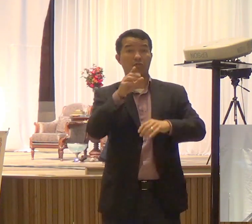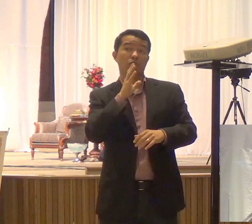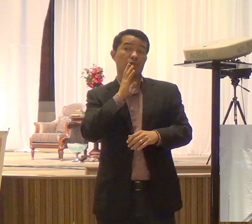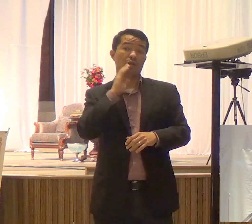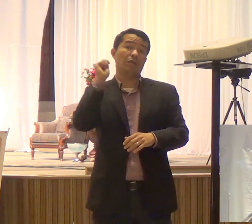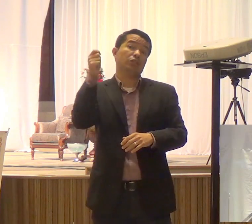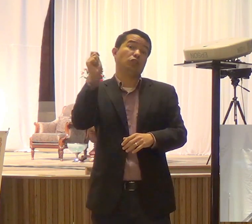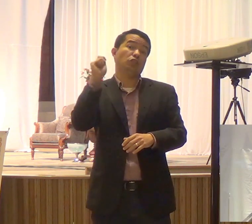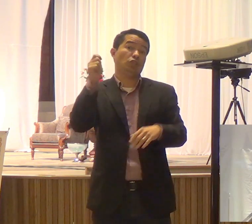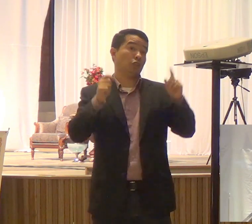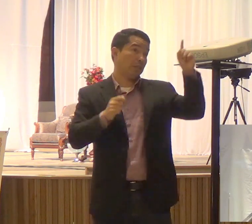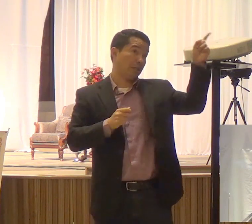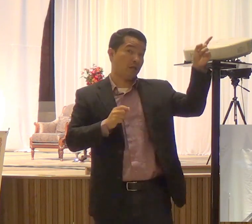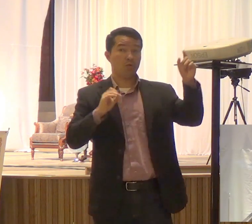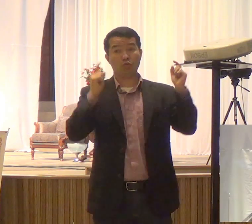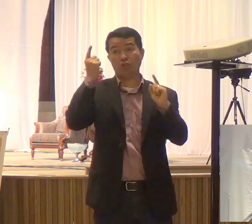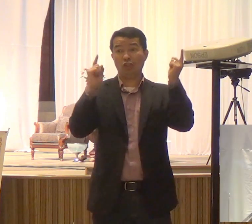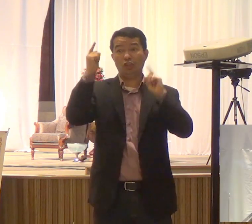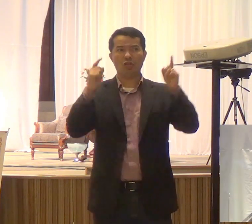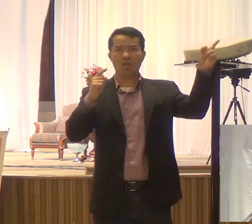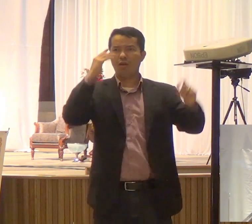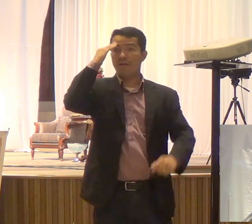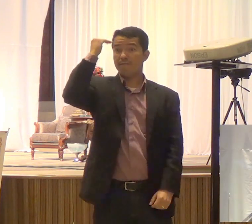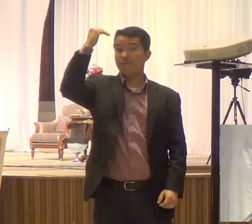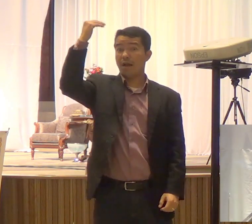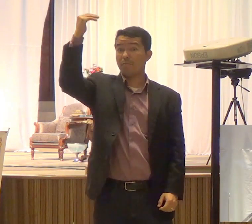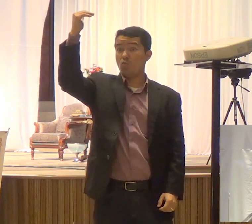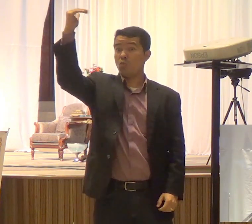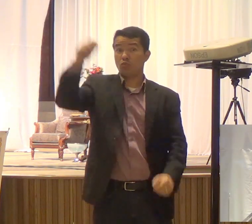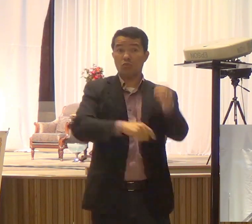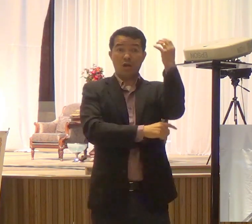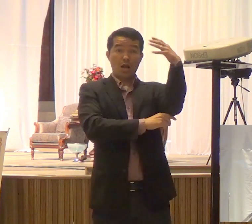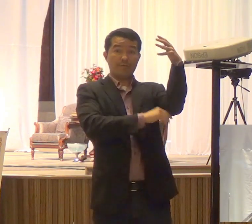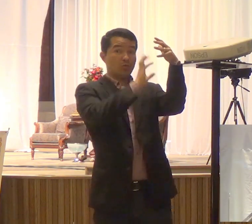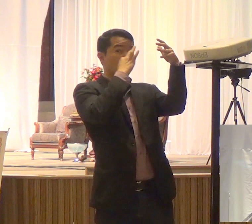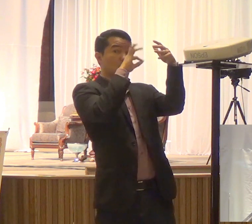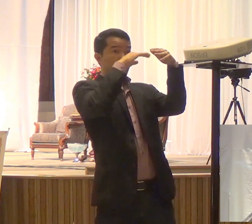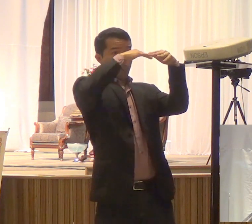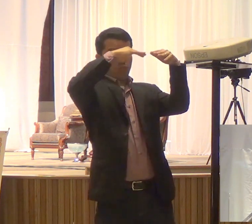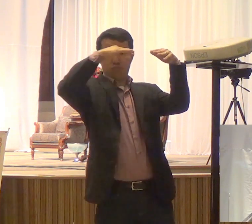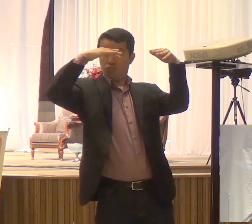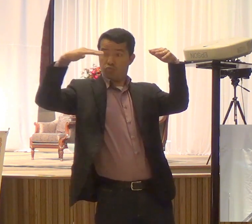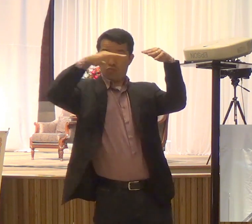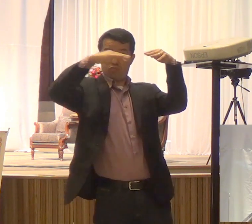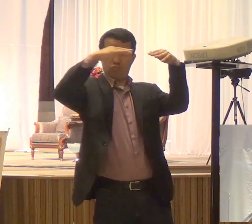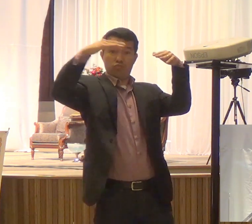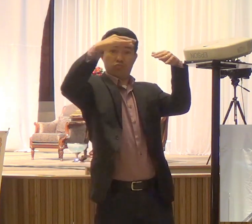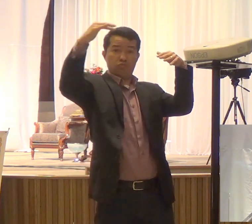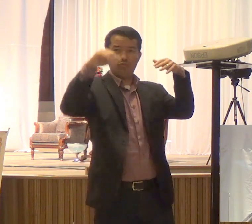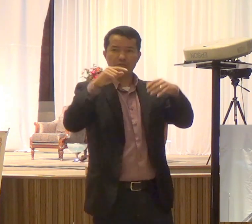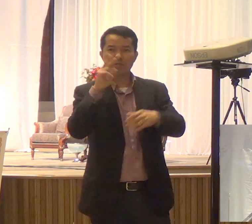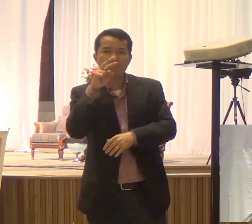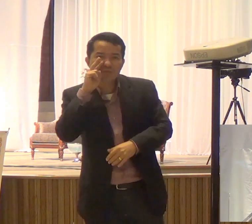né? Que tem as videiras famosas aí da América Latina. É uma plantinha bonitinha, mas ela é